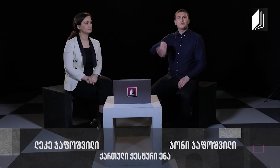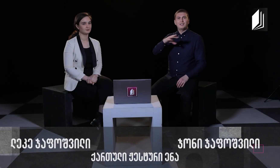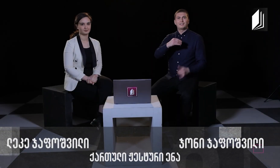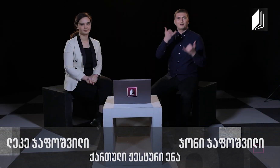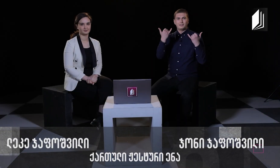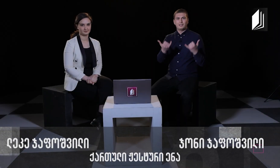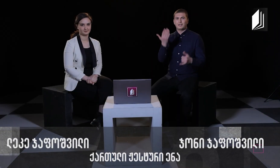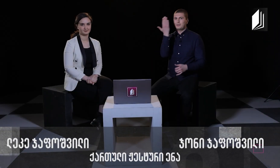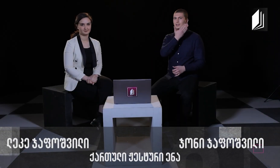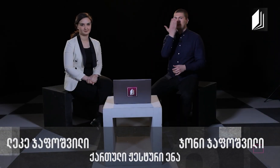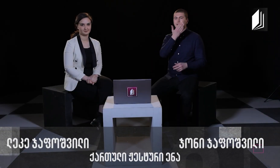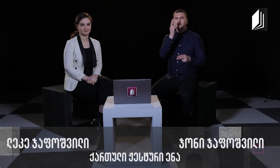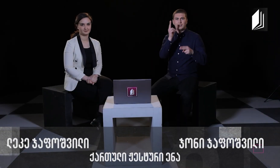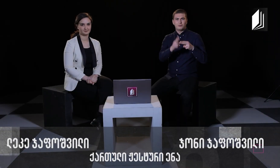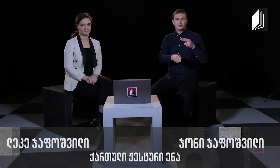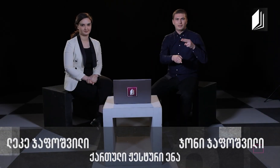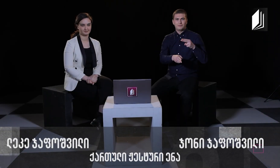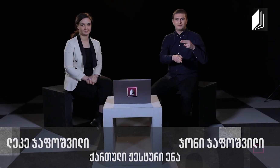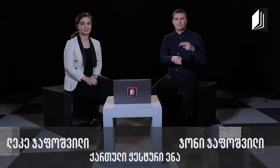ჩვენი დღევანდელი გაკვეთილი დასრულდა.